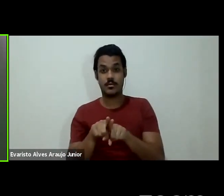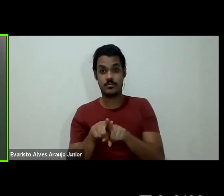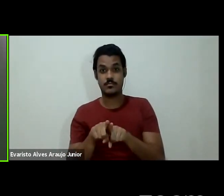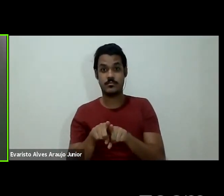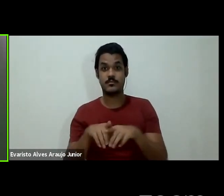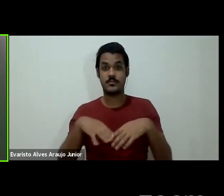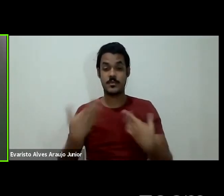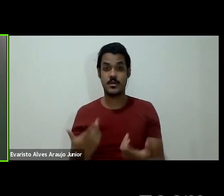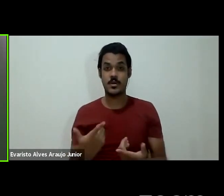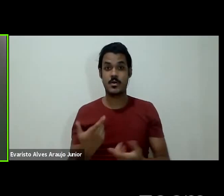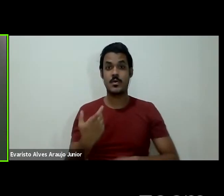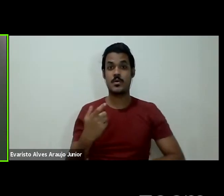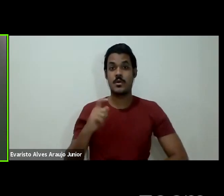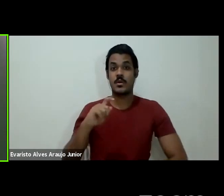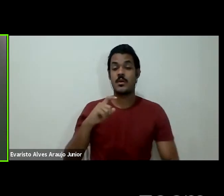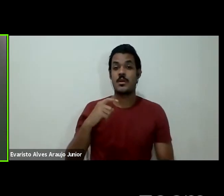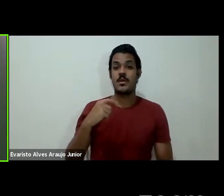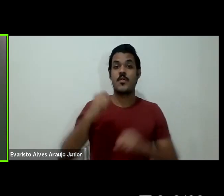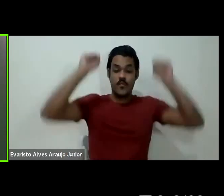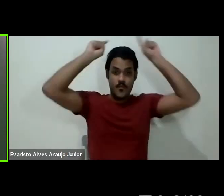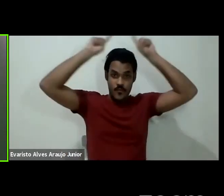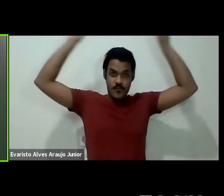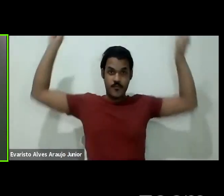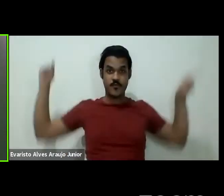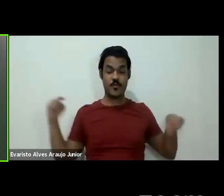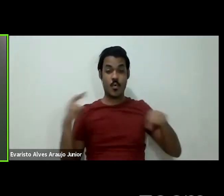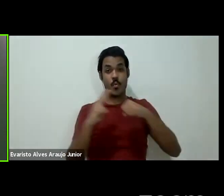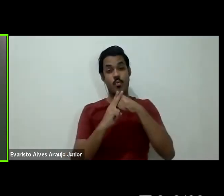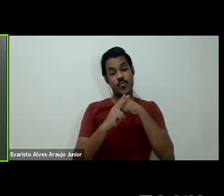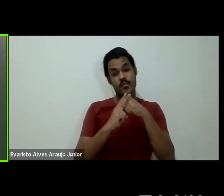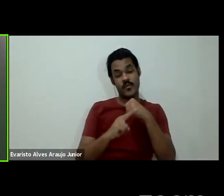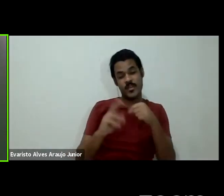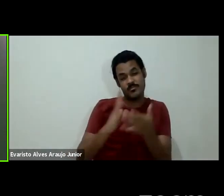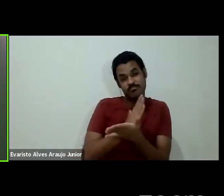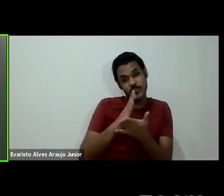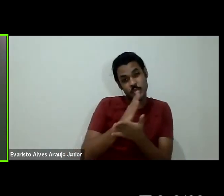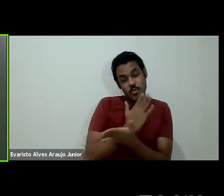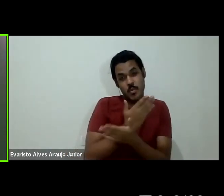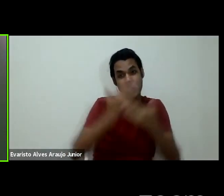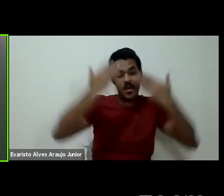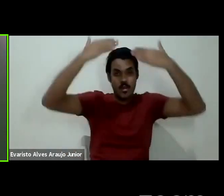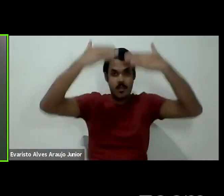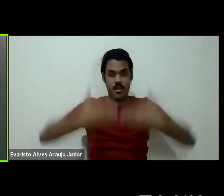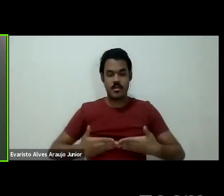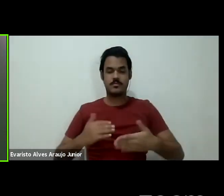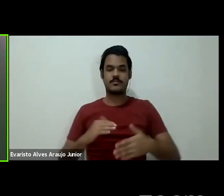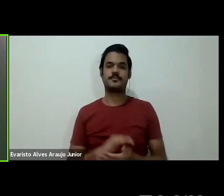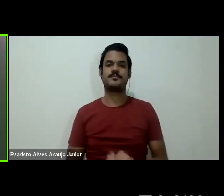Eu estou com fundo verde, um verde liso atrás.